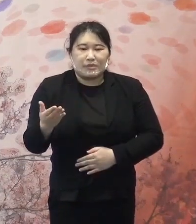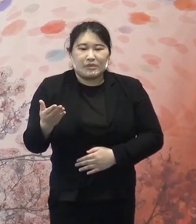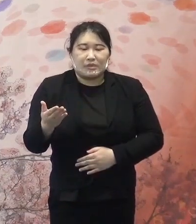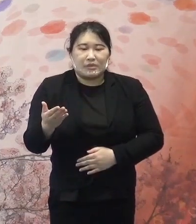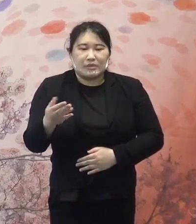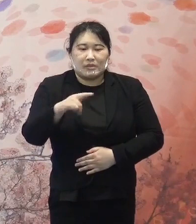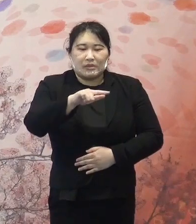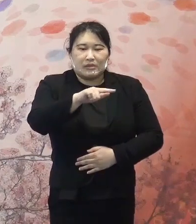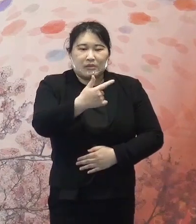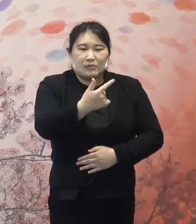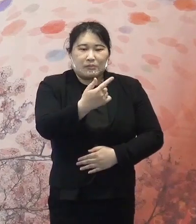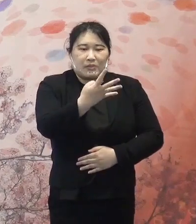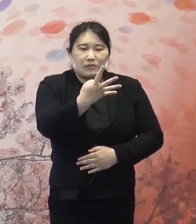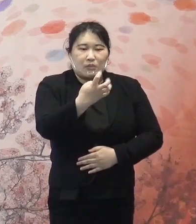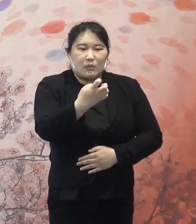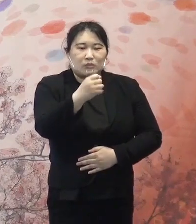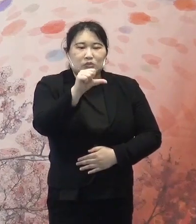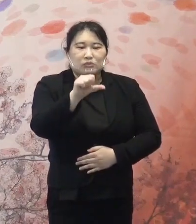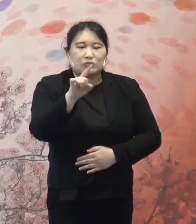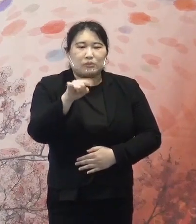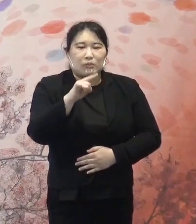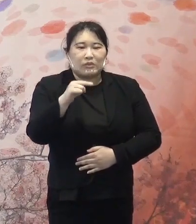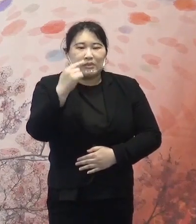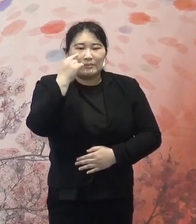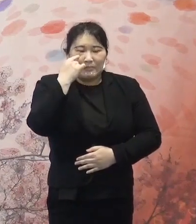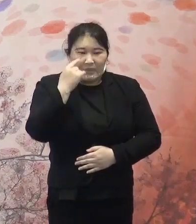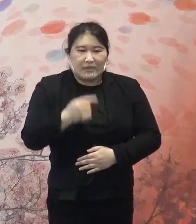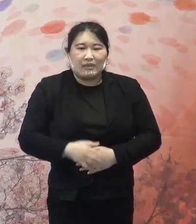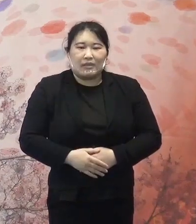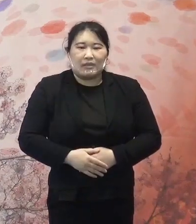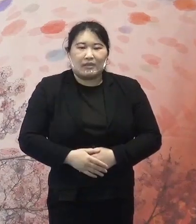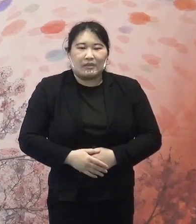、645例目であります。